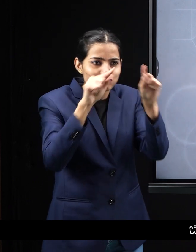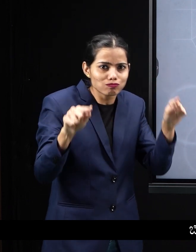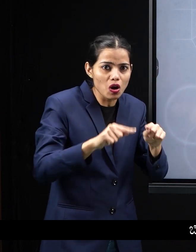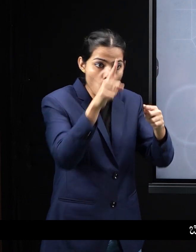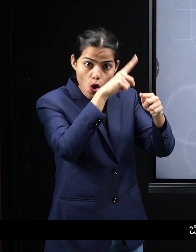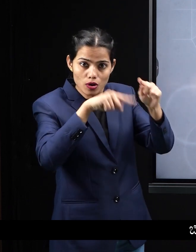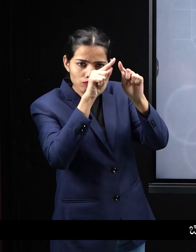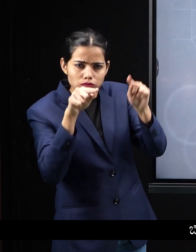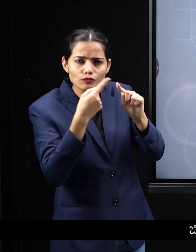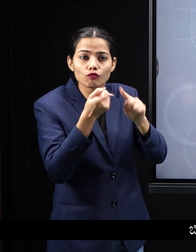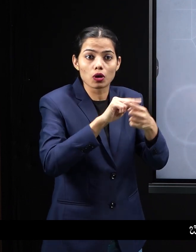ಆಕಾರವಾಗಿದೆ.